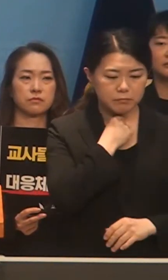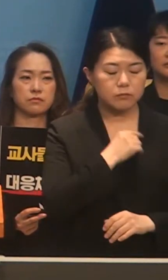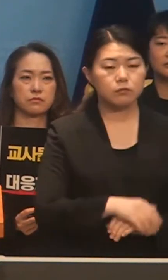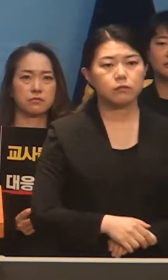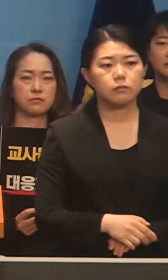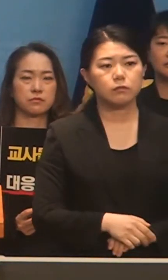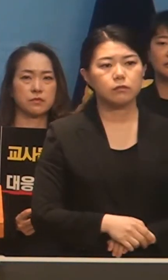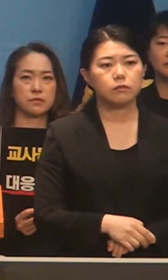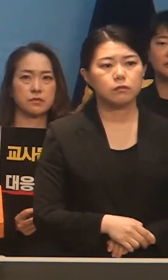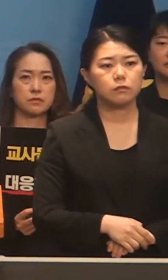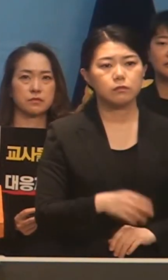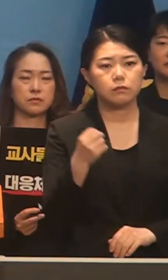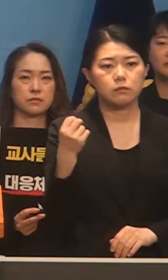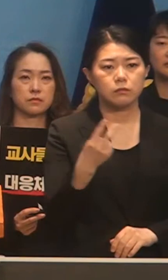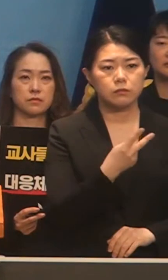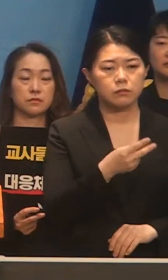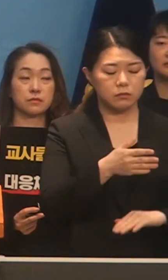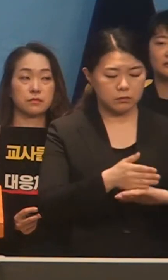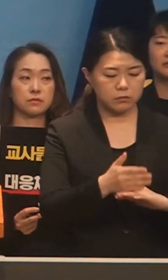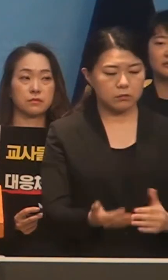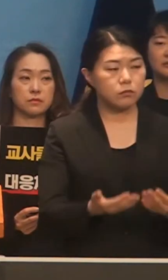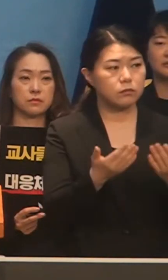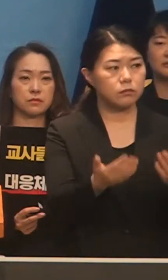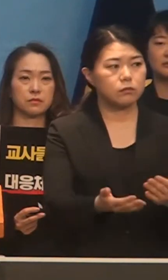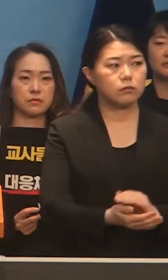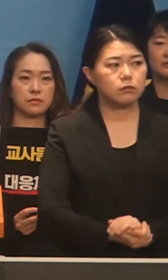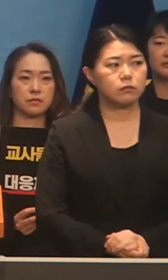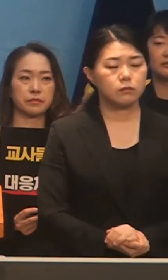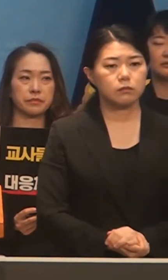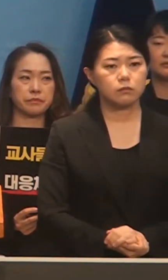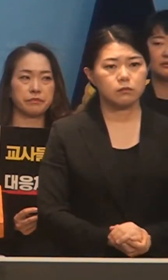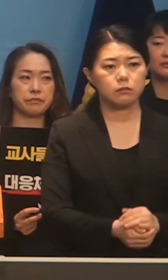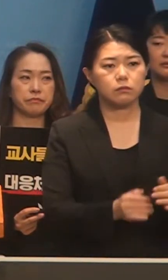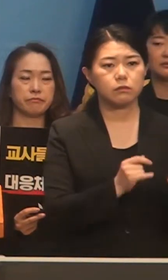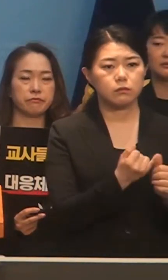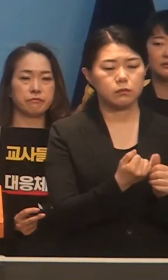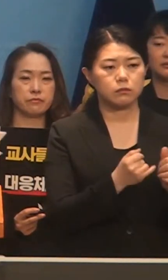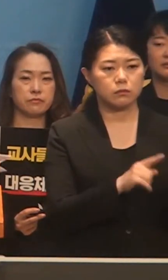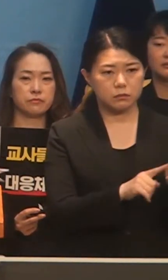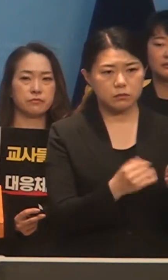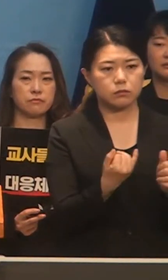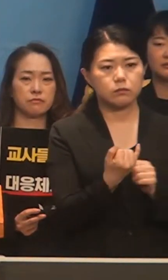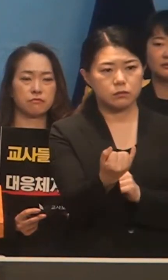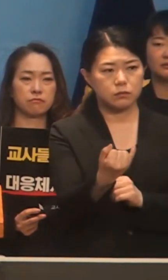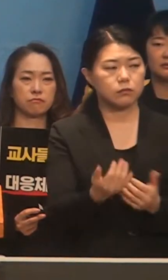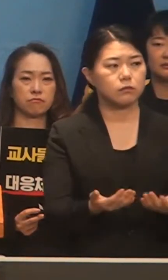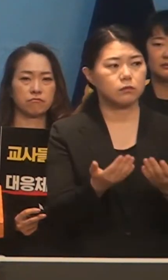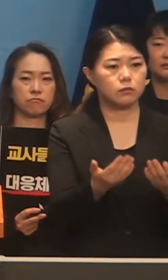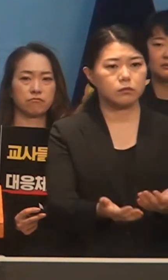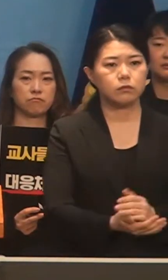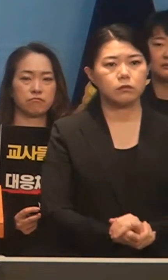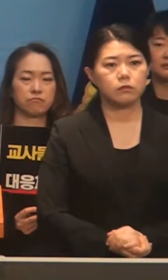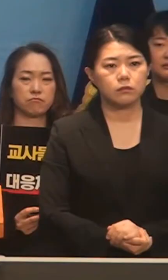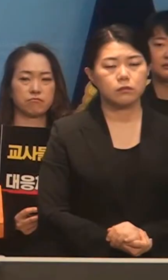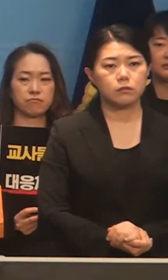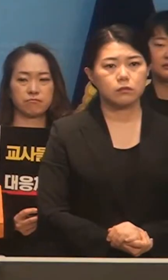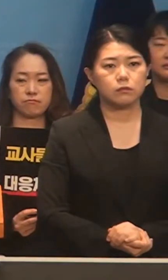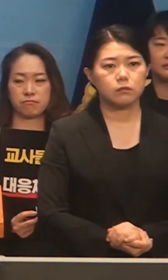하겠습니다. 다시 한번 감사드립니다. 현순준 선생님 유가족들이.